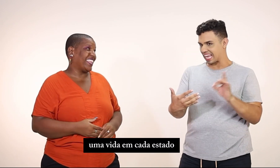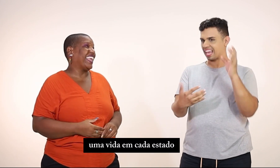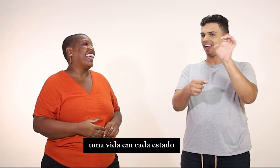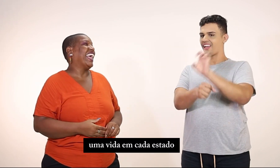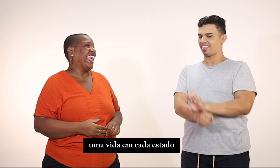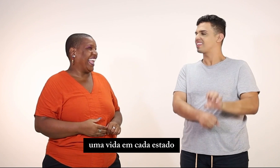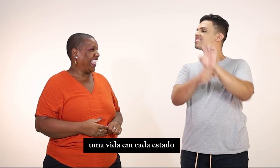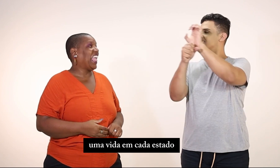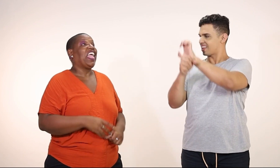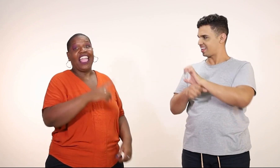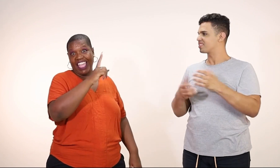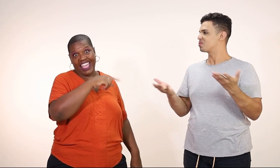cada estado.